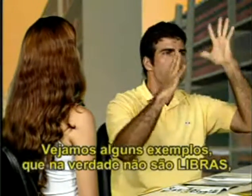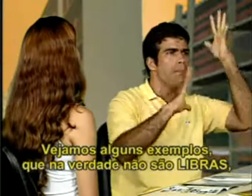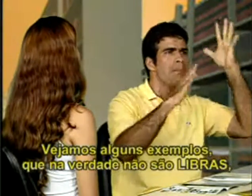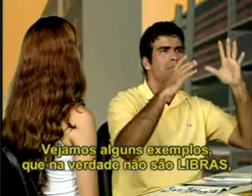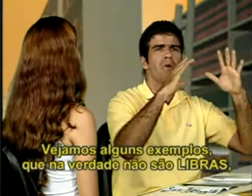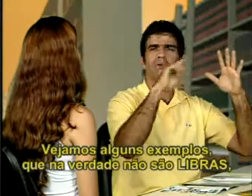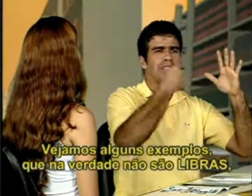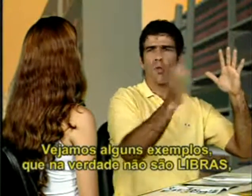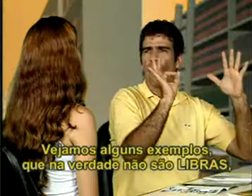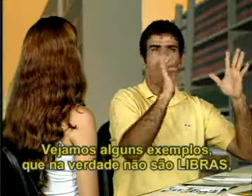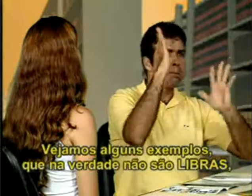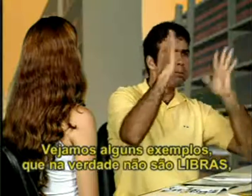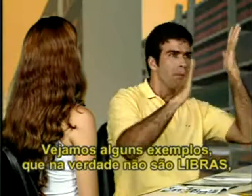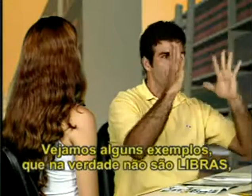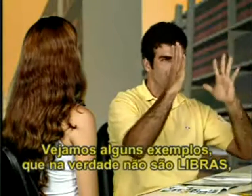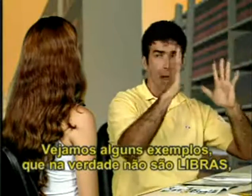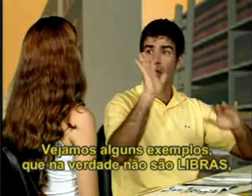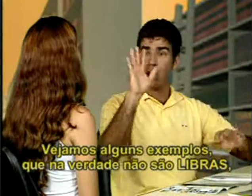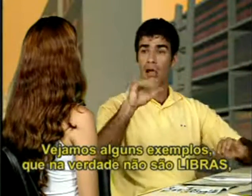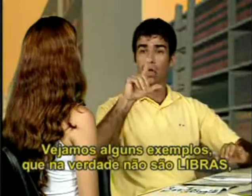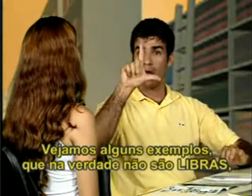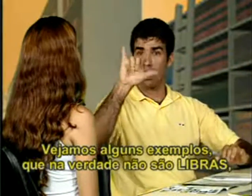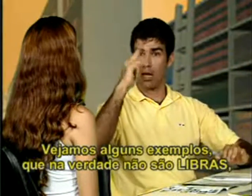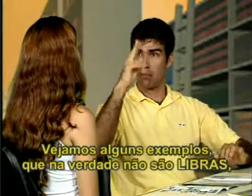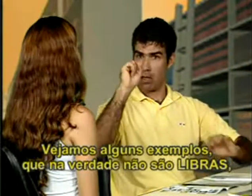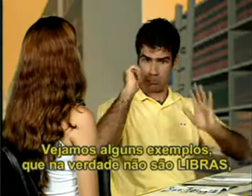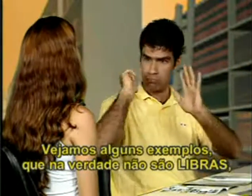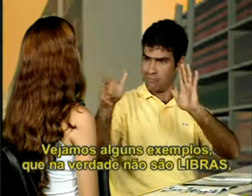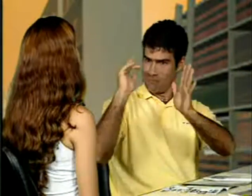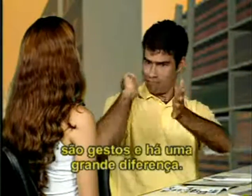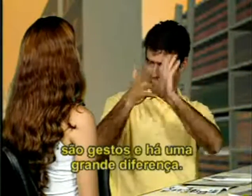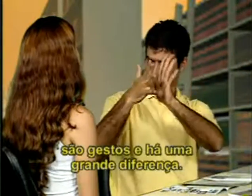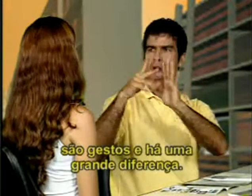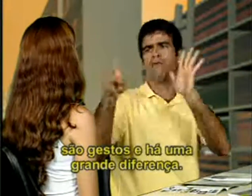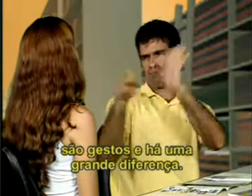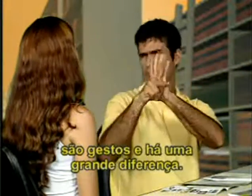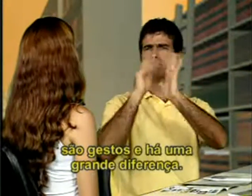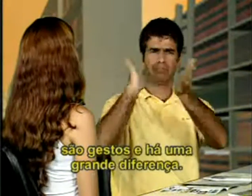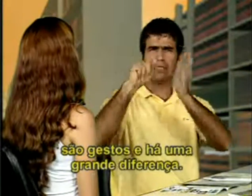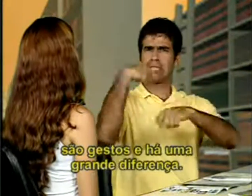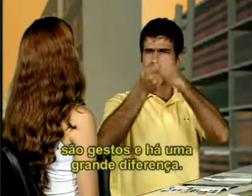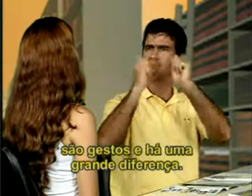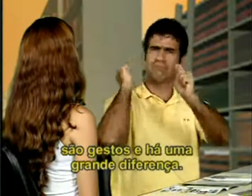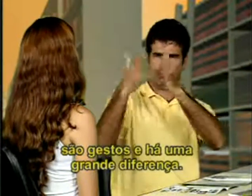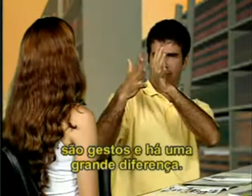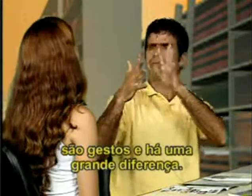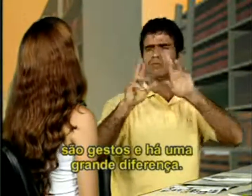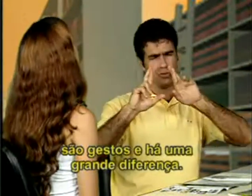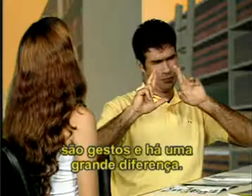Vejamos alguns exemplos, que na verdade não são libras, são gestos e há uma grande diferença.